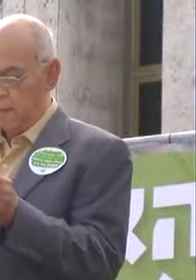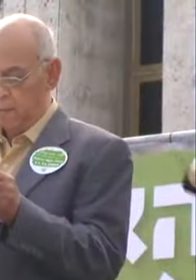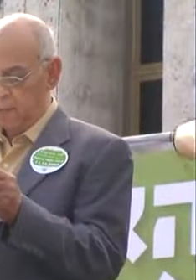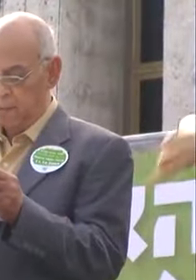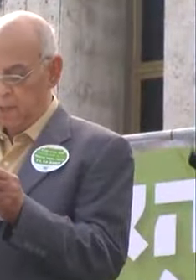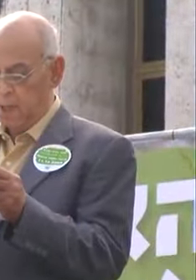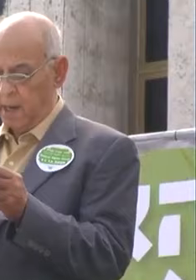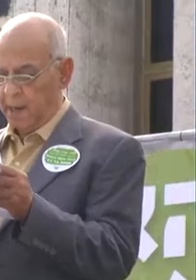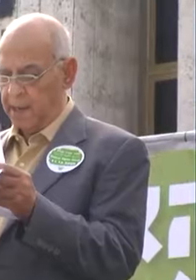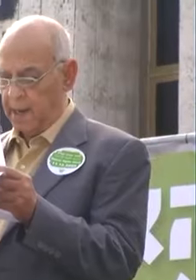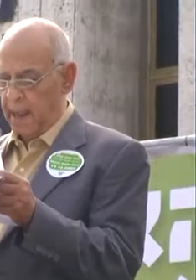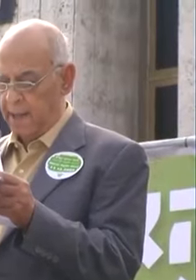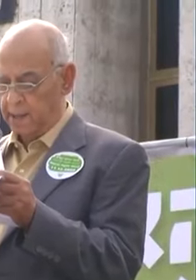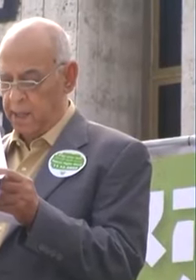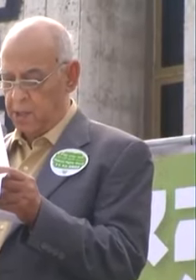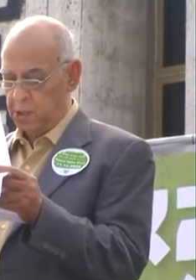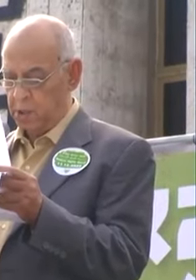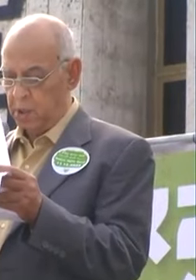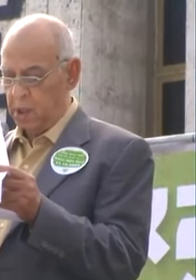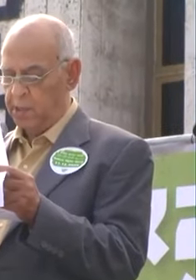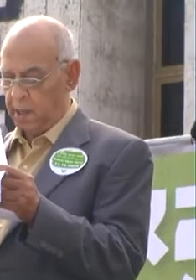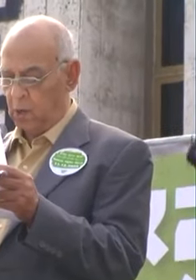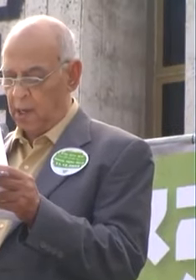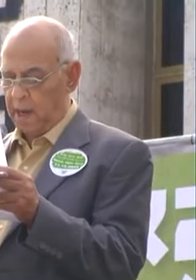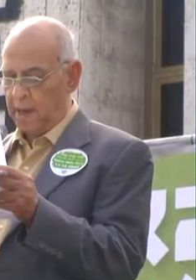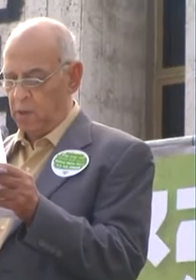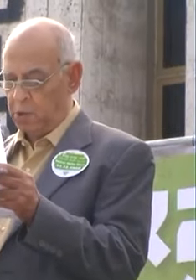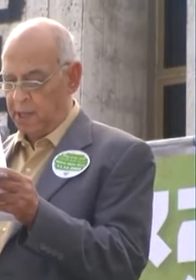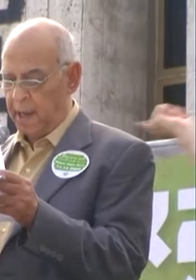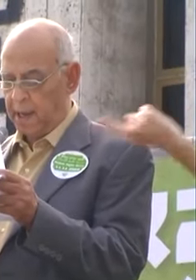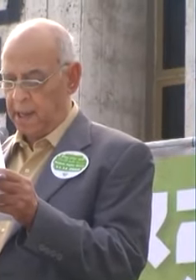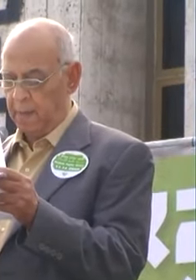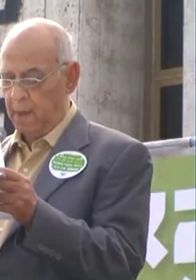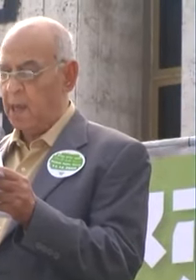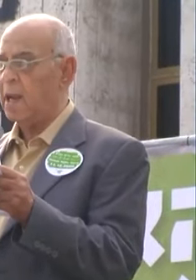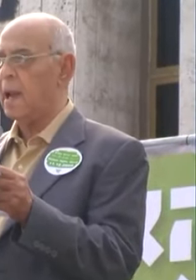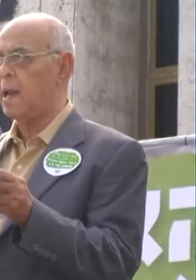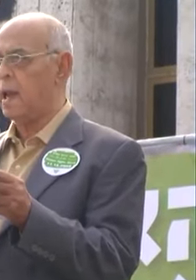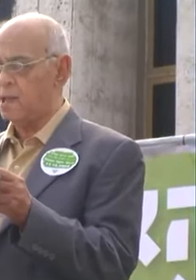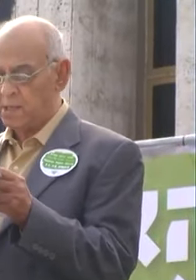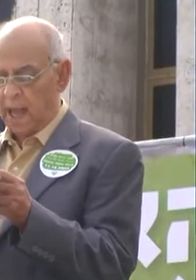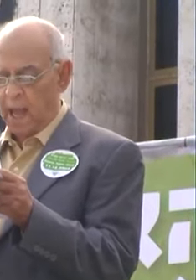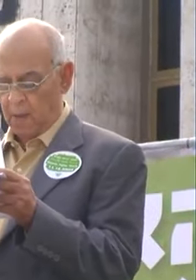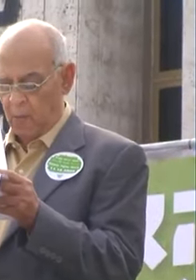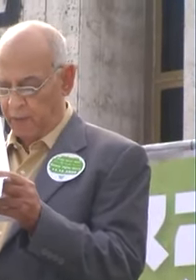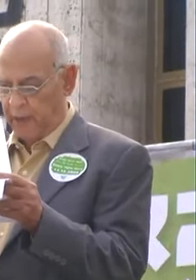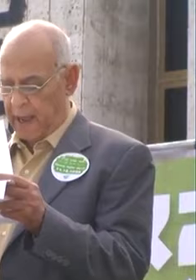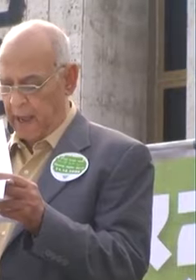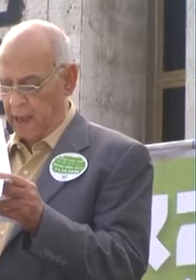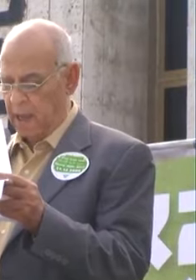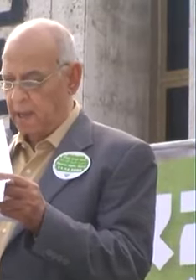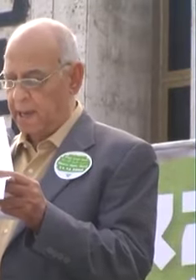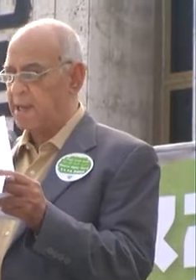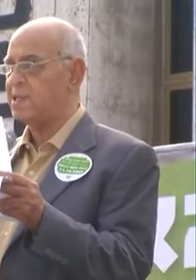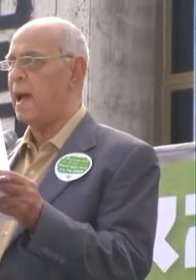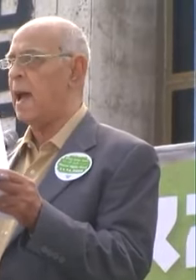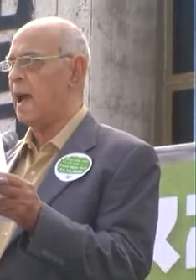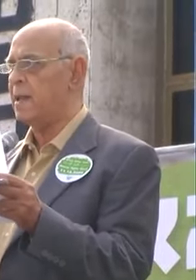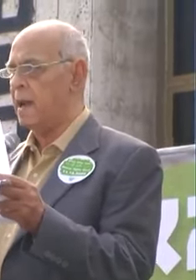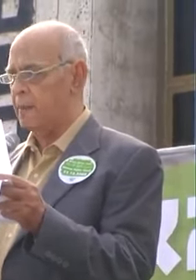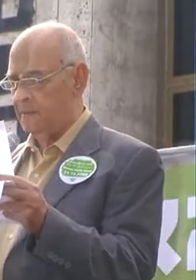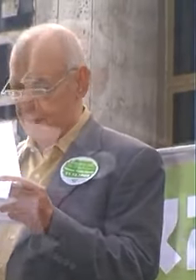אנו כאן כדי להדגיש כי כולנו שייכים לגזע המופלא,